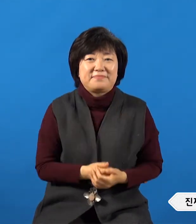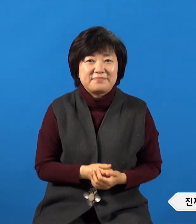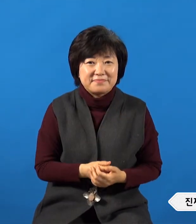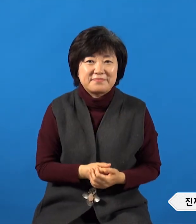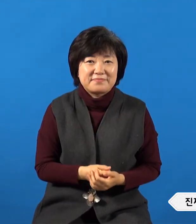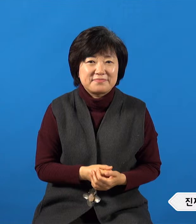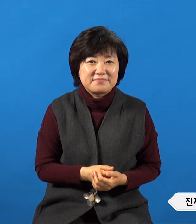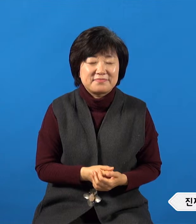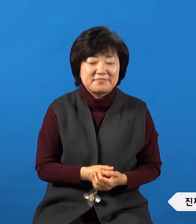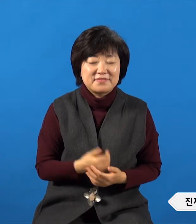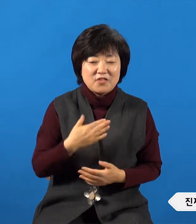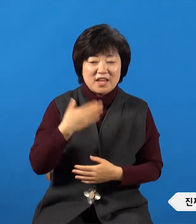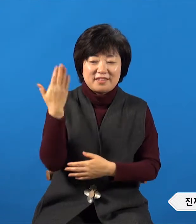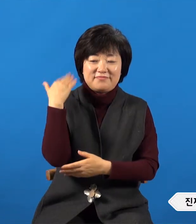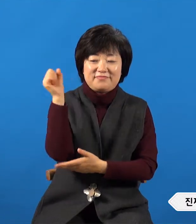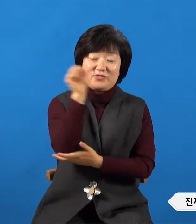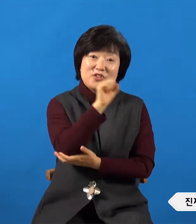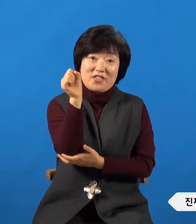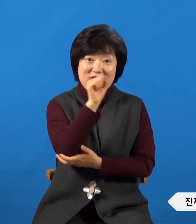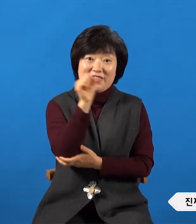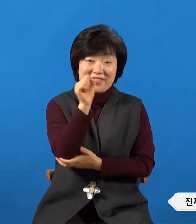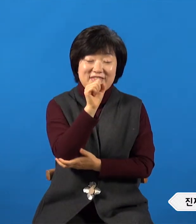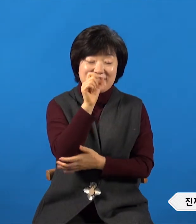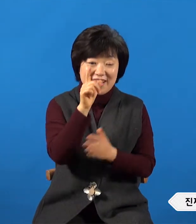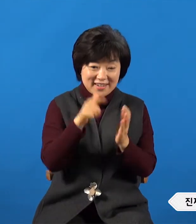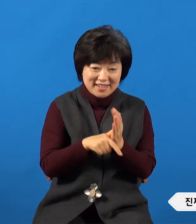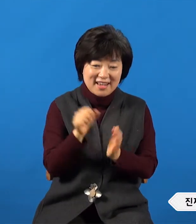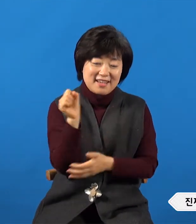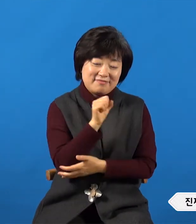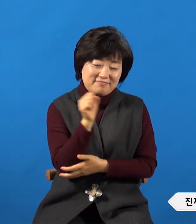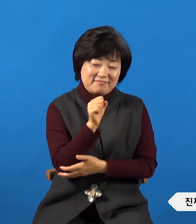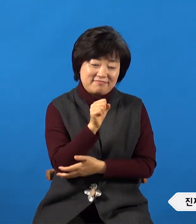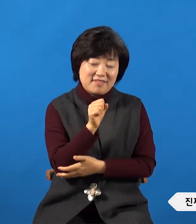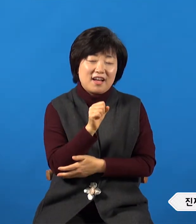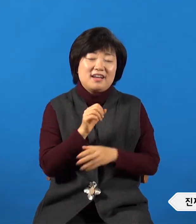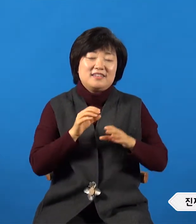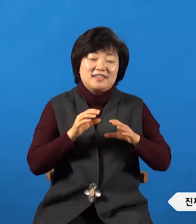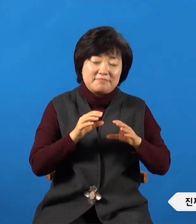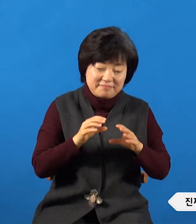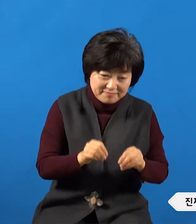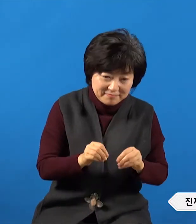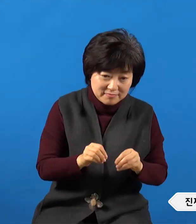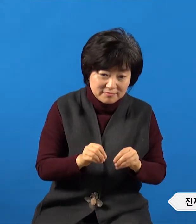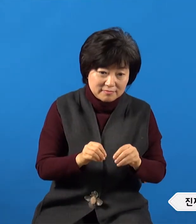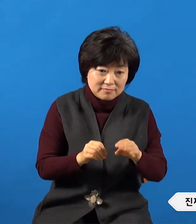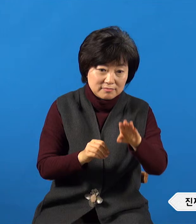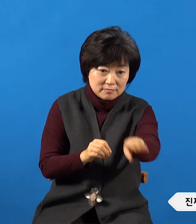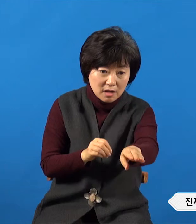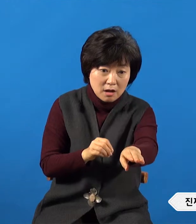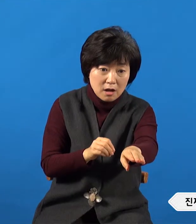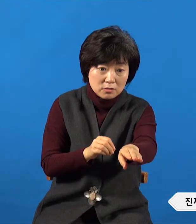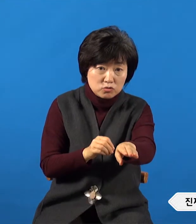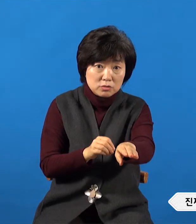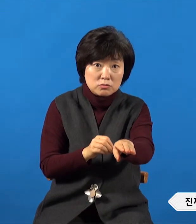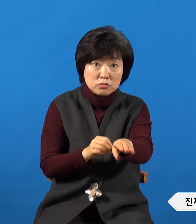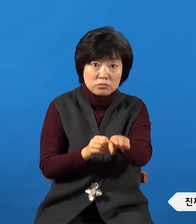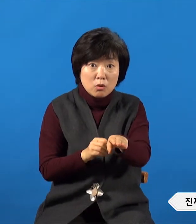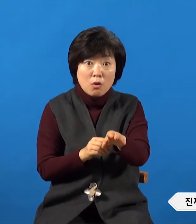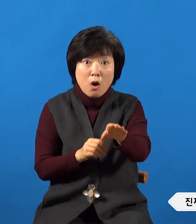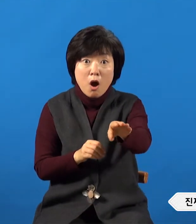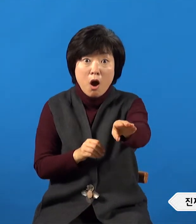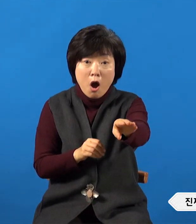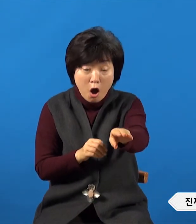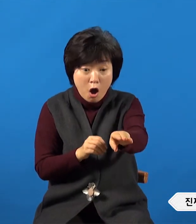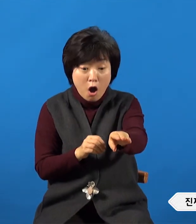있는 것입니다. 한 번은 제가 운전을 하는데 딱 차를 섰는데 앞차가 점점 뒤로 슬금슬금